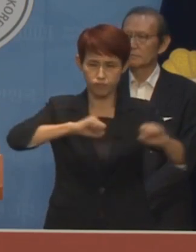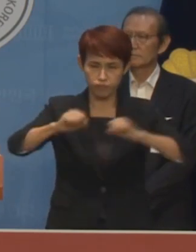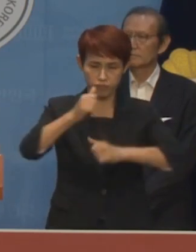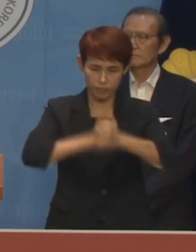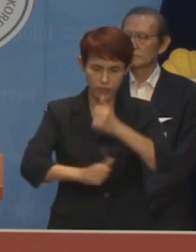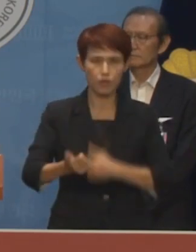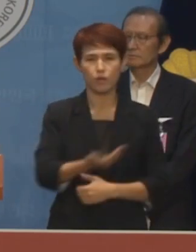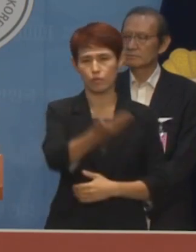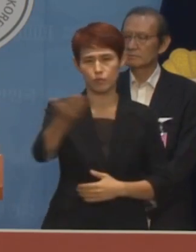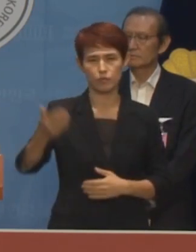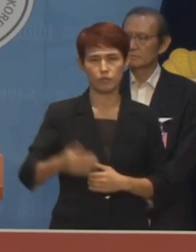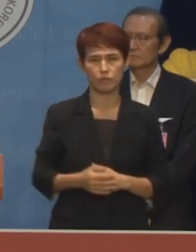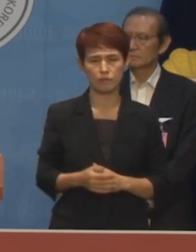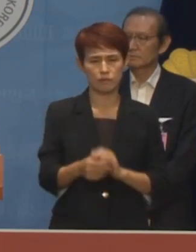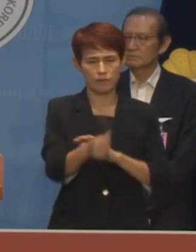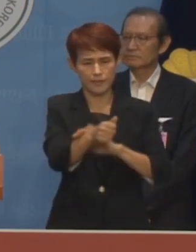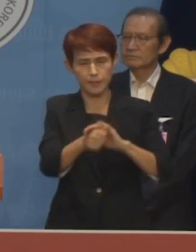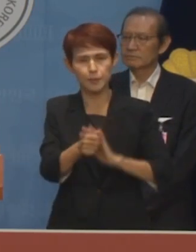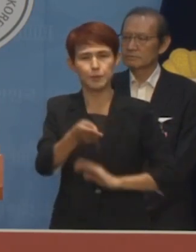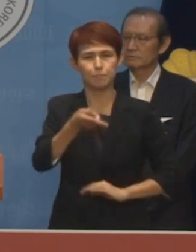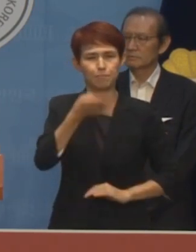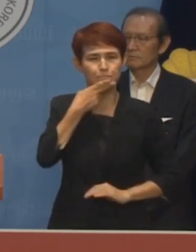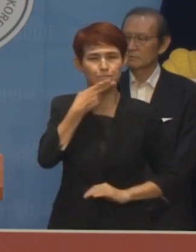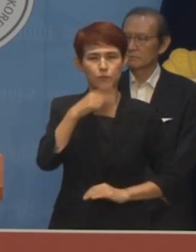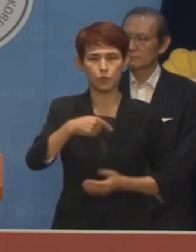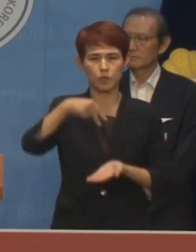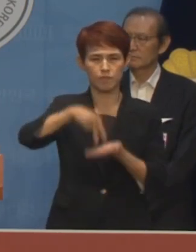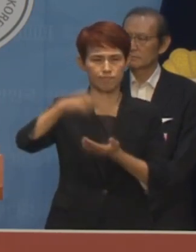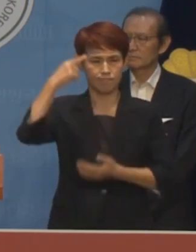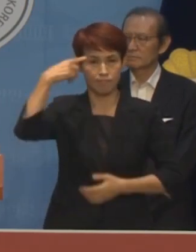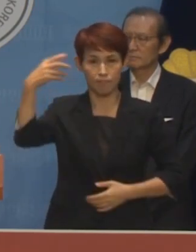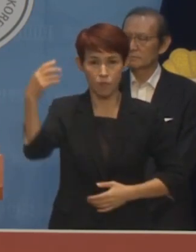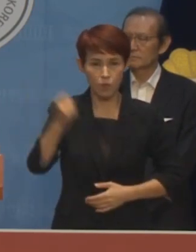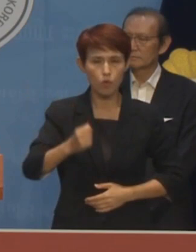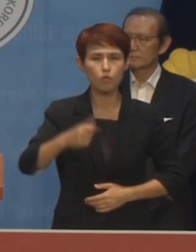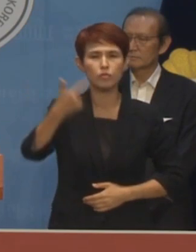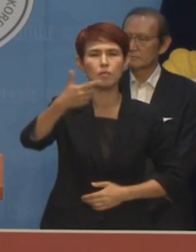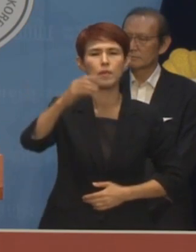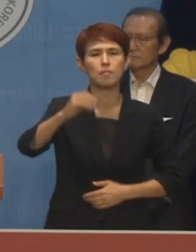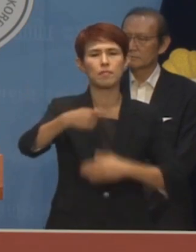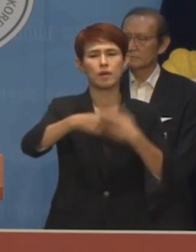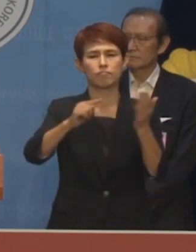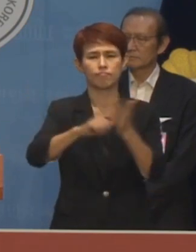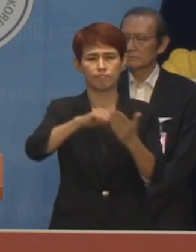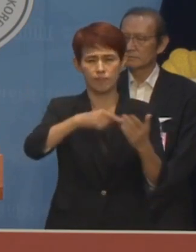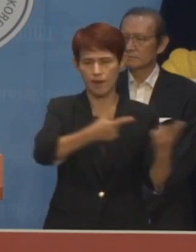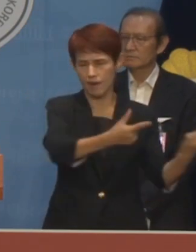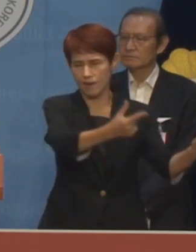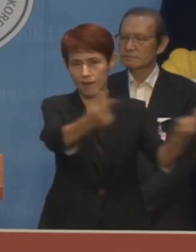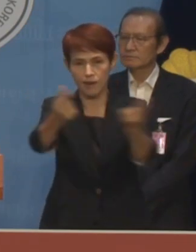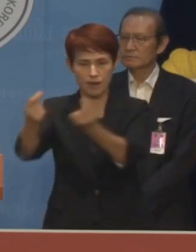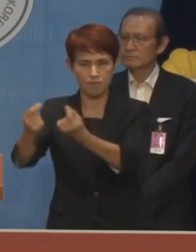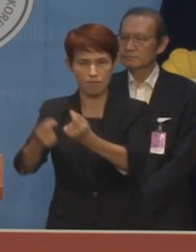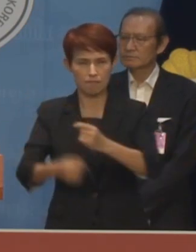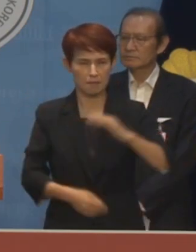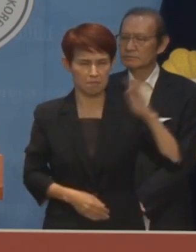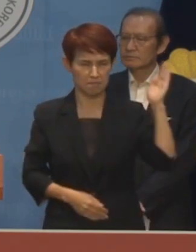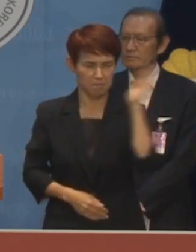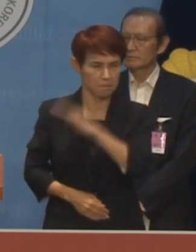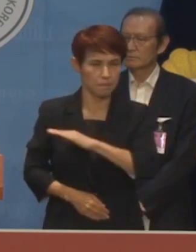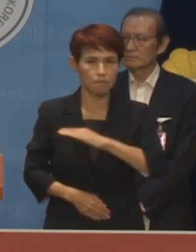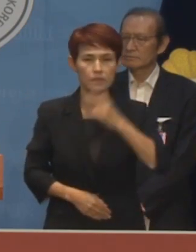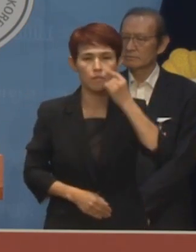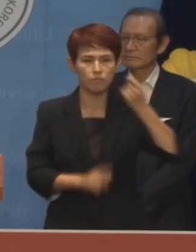않고 흔들리지 않는 독립정신으로 6천만 가슴에 한마음 한뜻으로 야비한